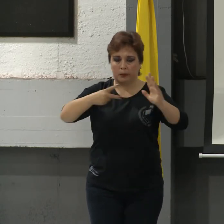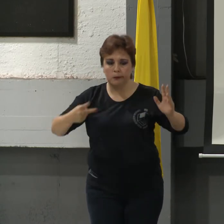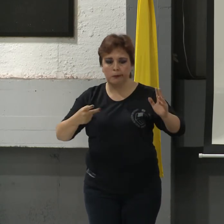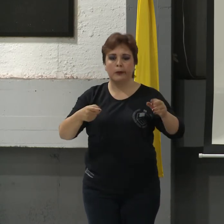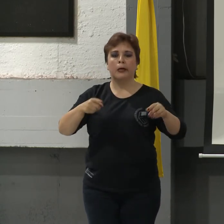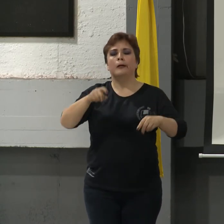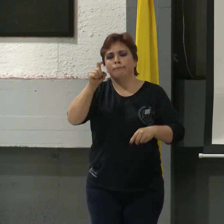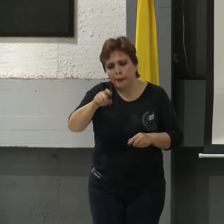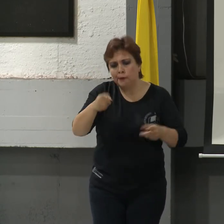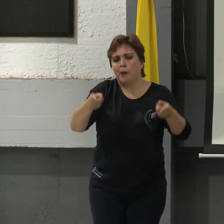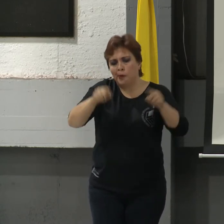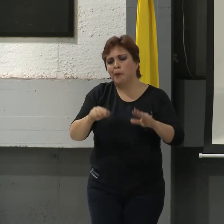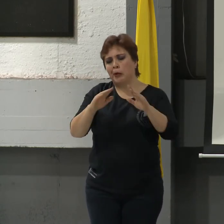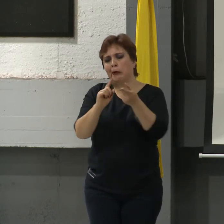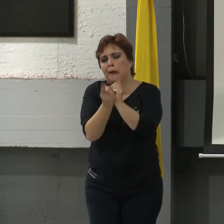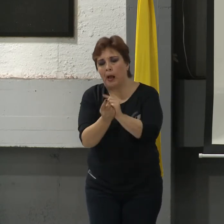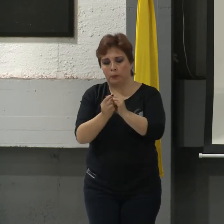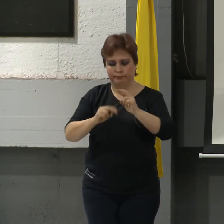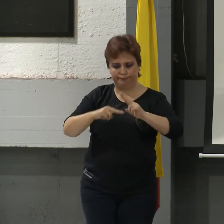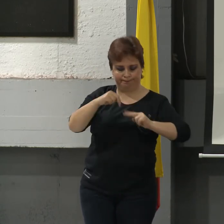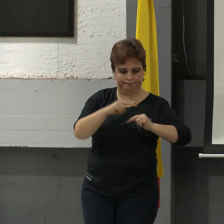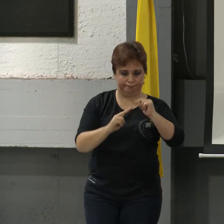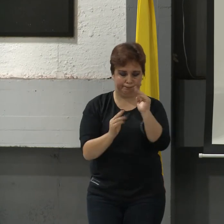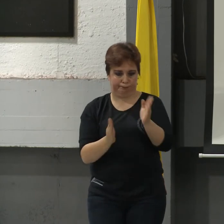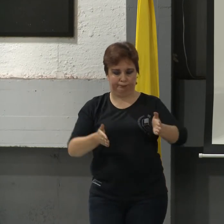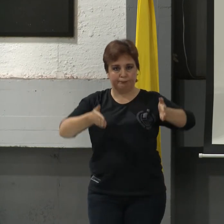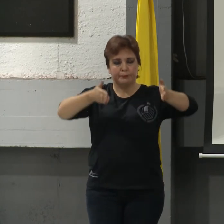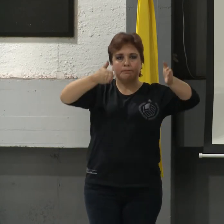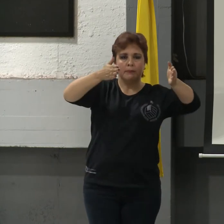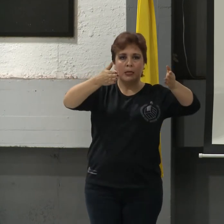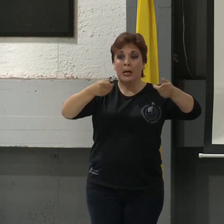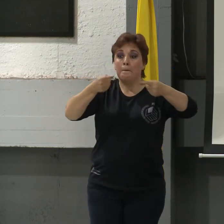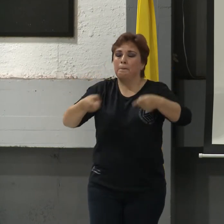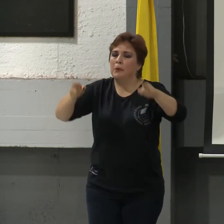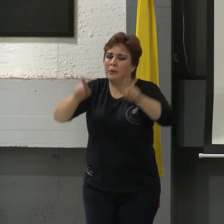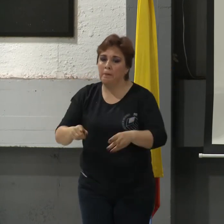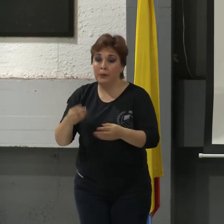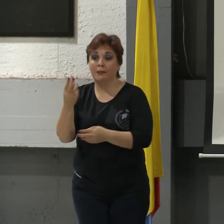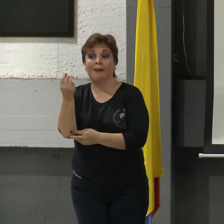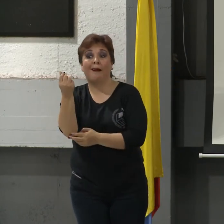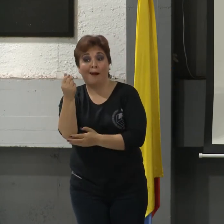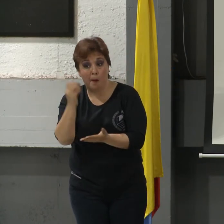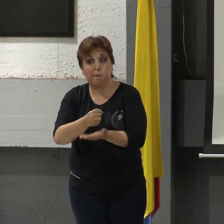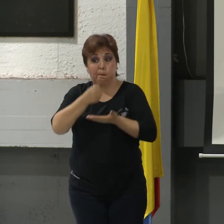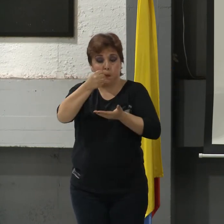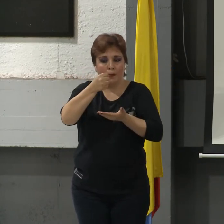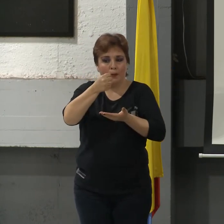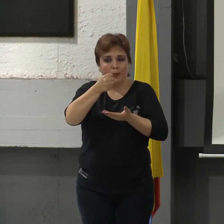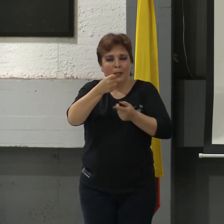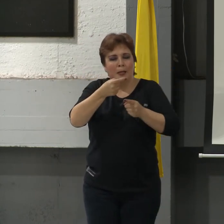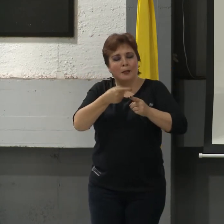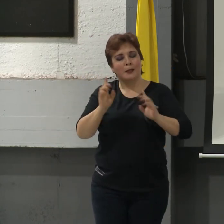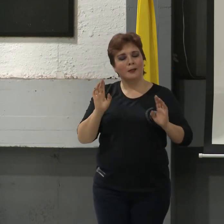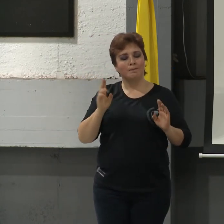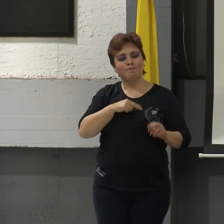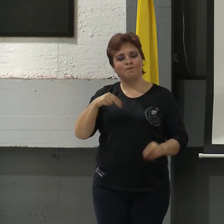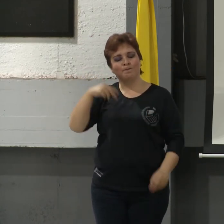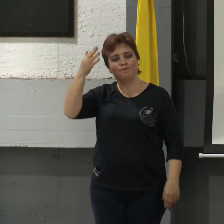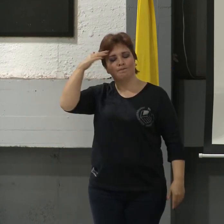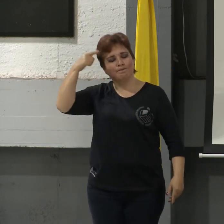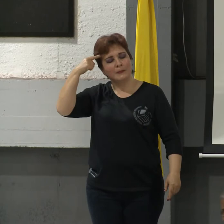supone recursos supone presupuesto y en medio de esas limitaciones sin embargo creemos que podemos dar pasos